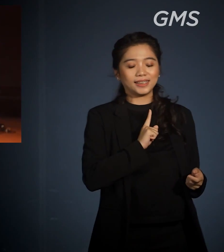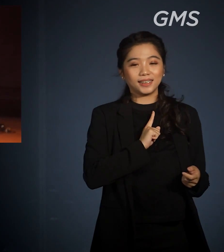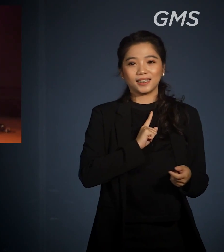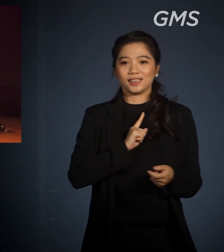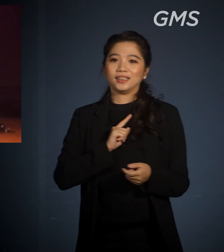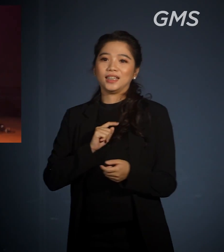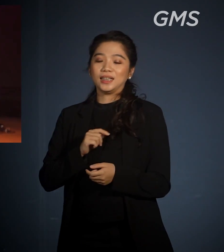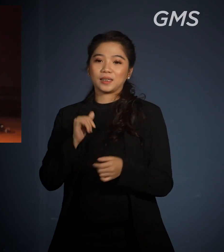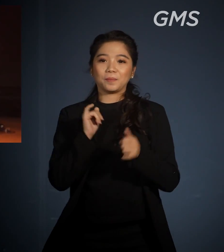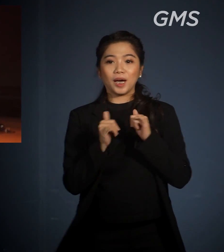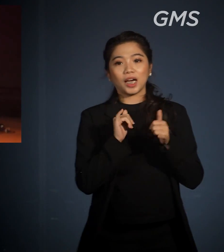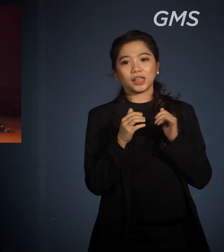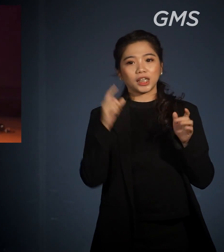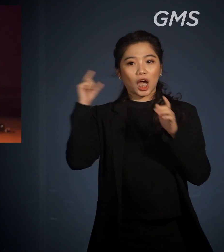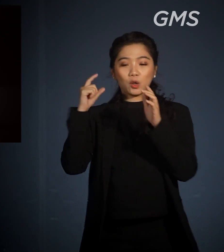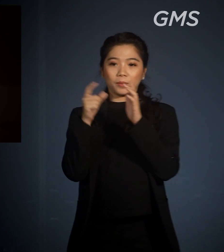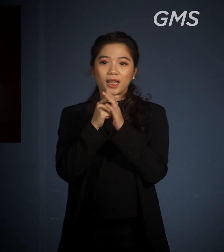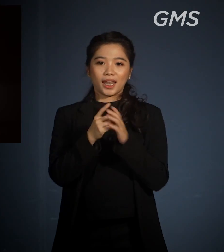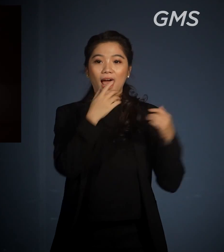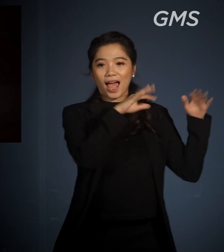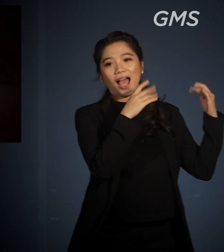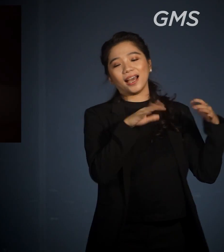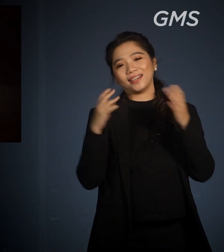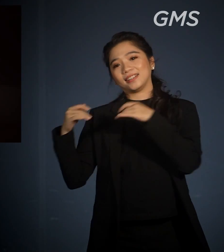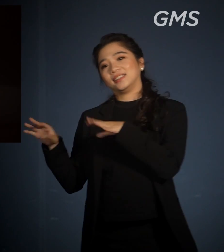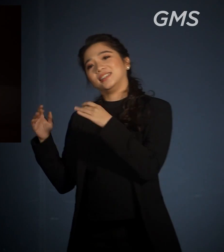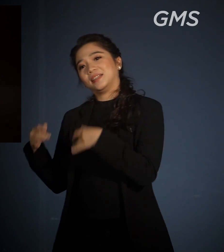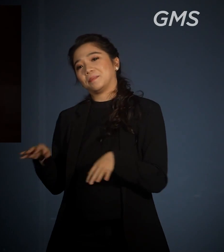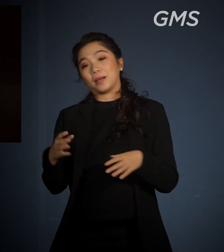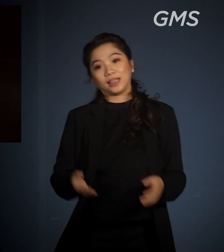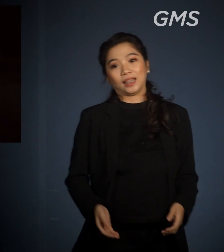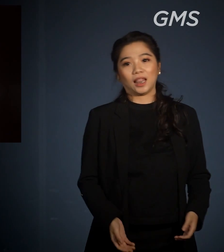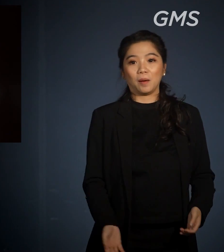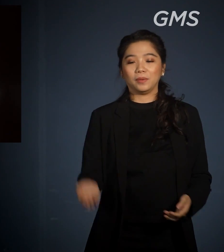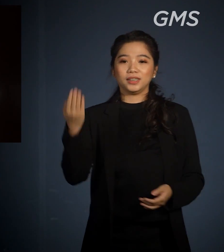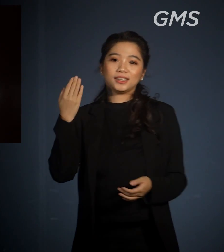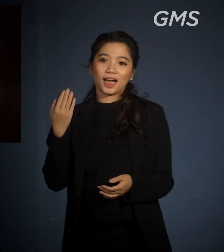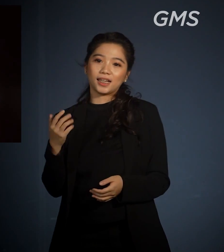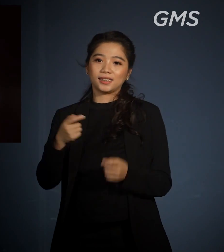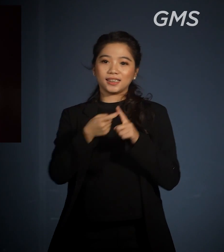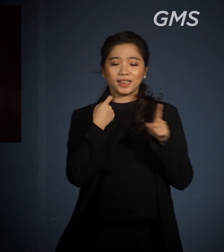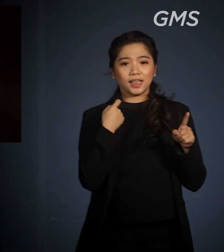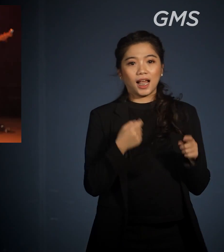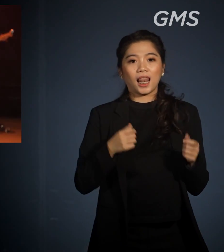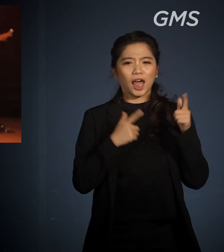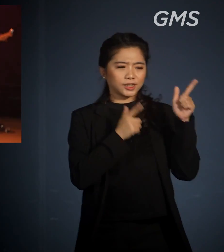mengapi-apikan diri seperti daun menari, bangkitlah